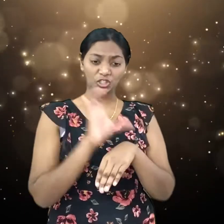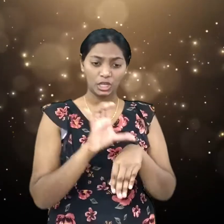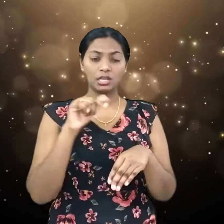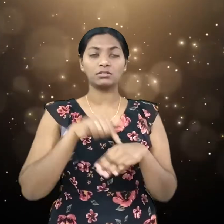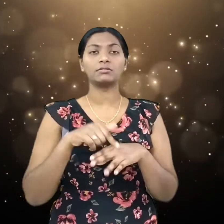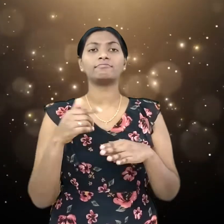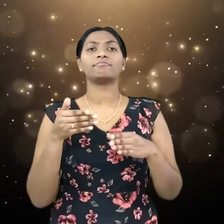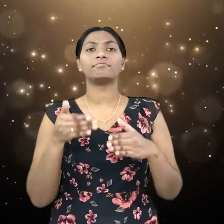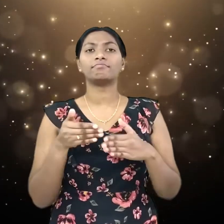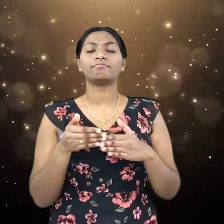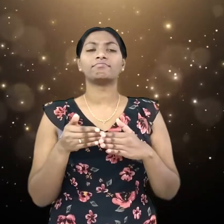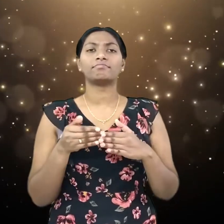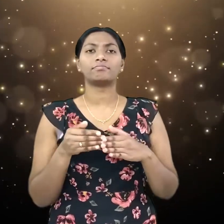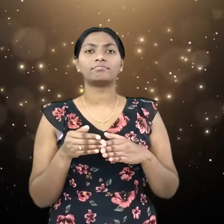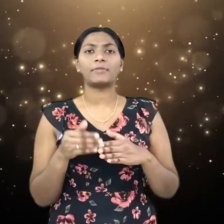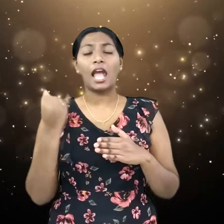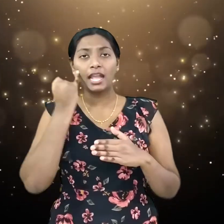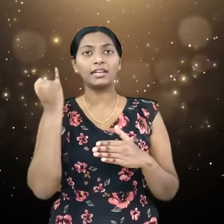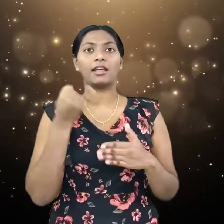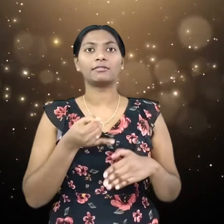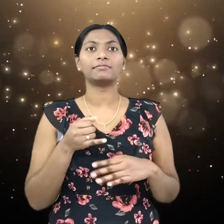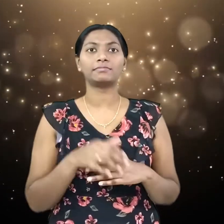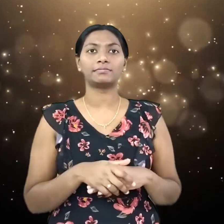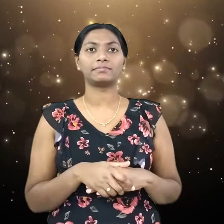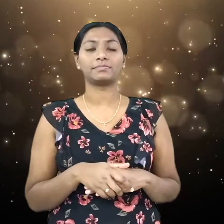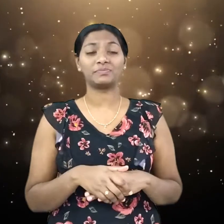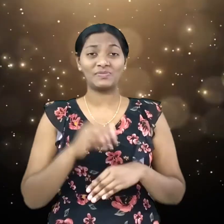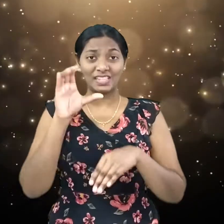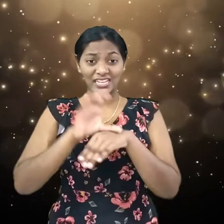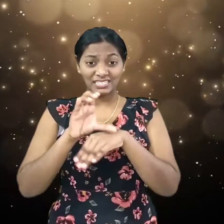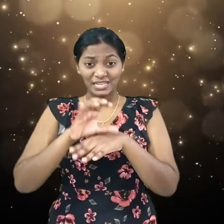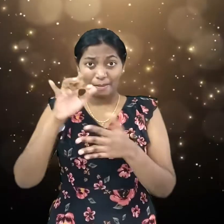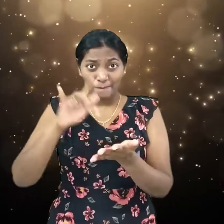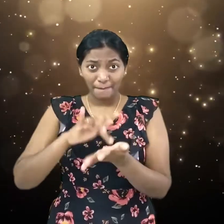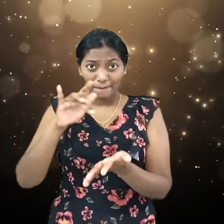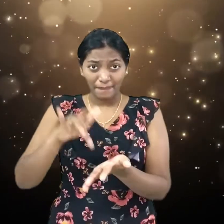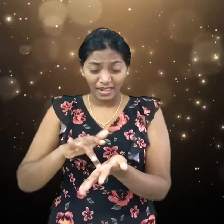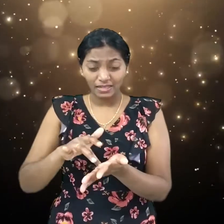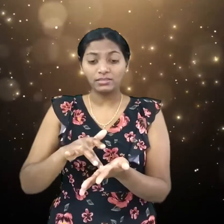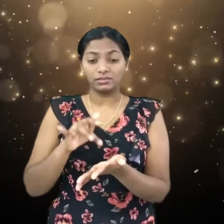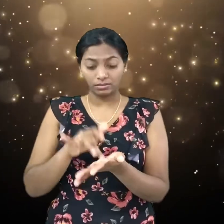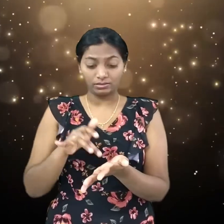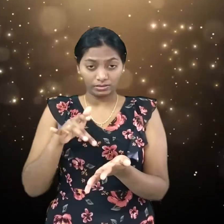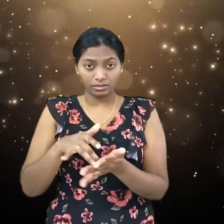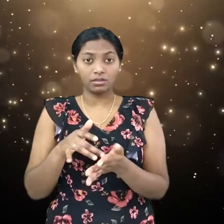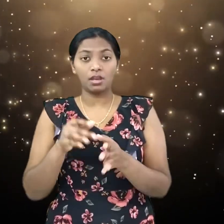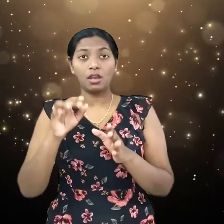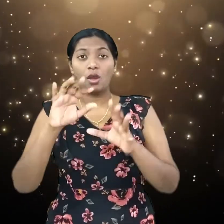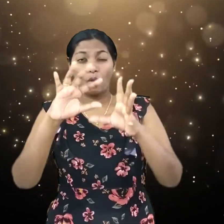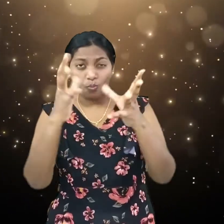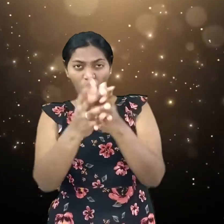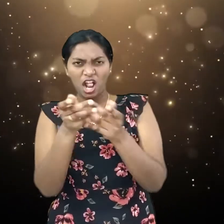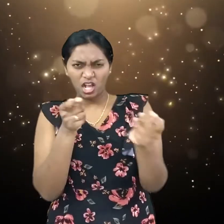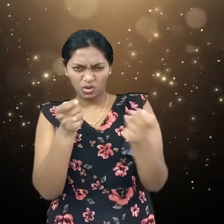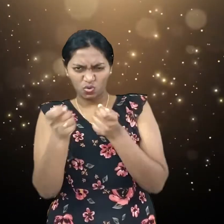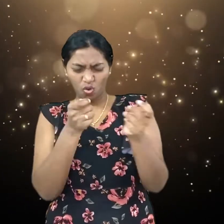सबसे शक्तिशाली संरचना। चर्च ही वो जगह है जहां से परमेश्वर विश्व को कंट्रोल करता